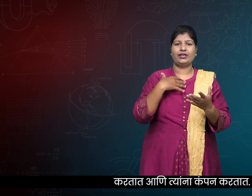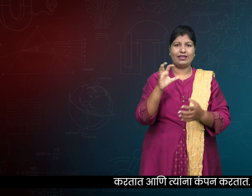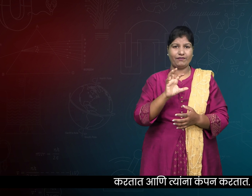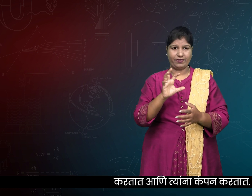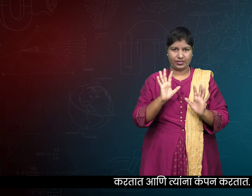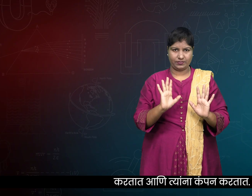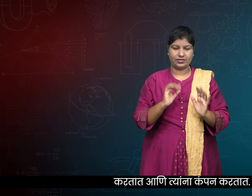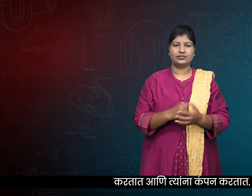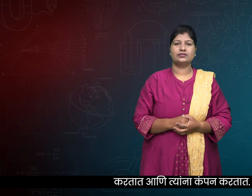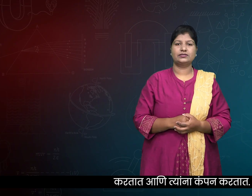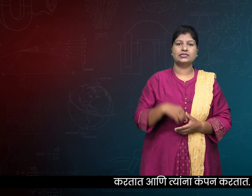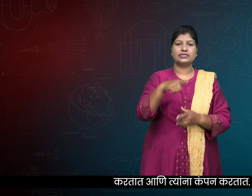करतात आणि त्यांना कंपन करतात.